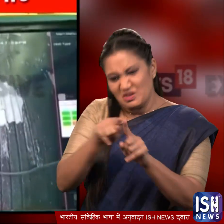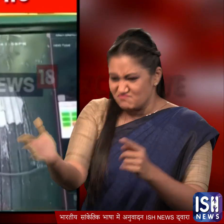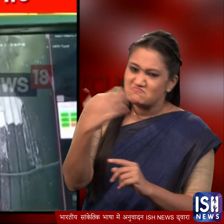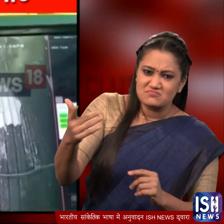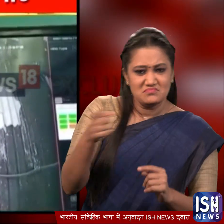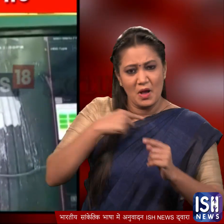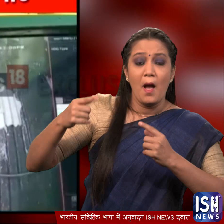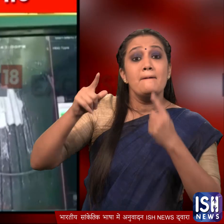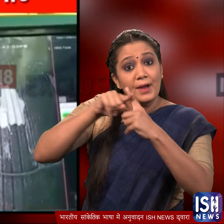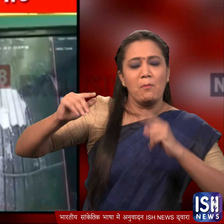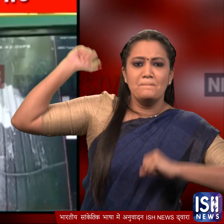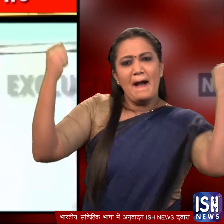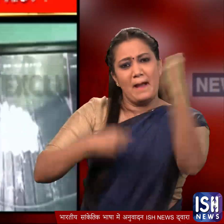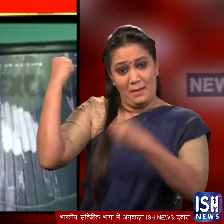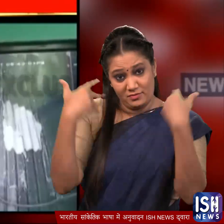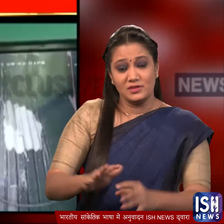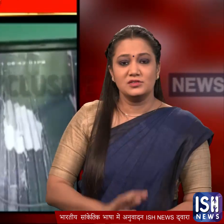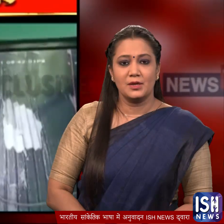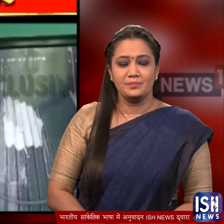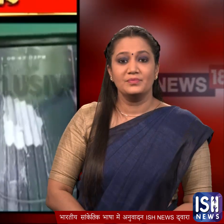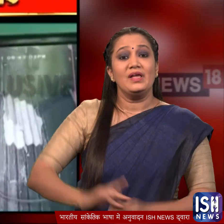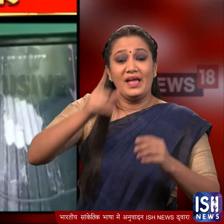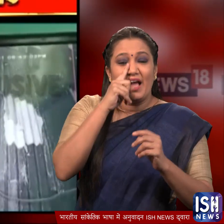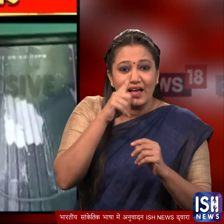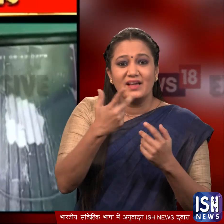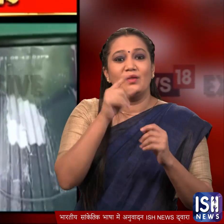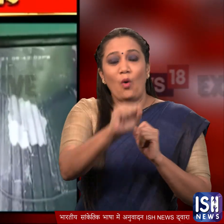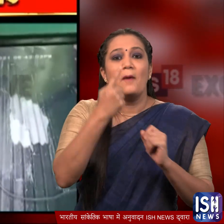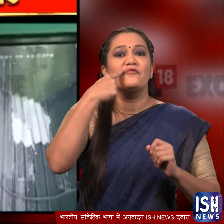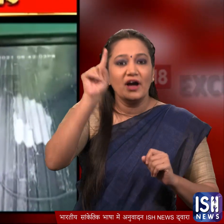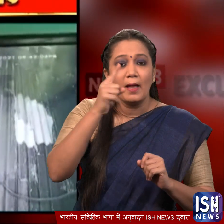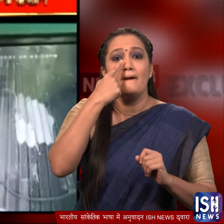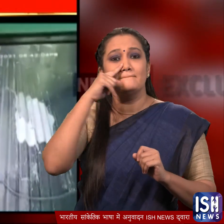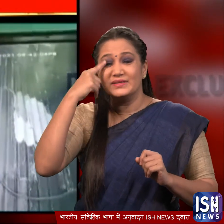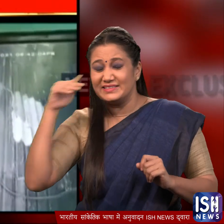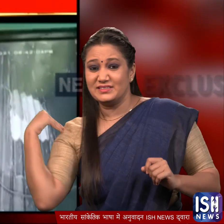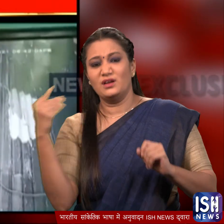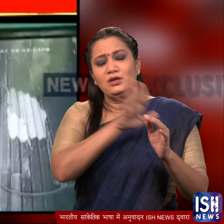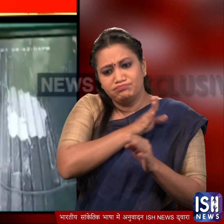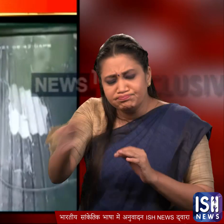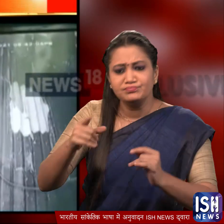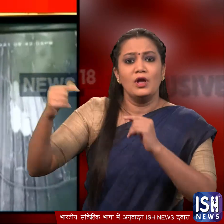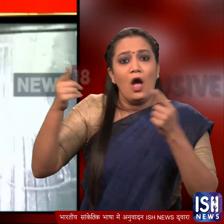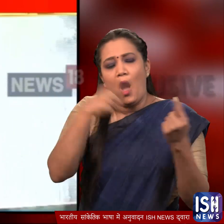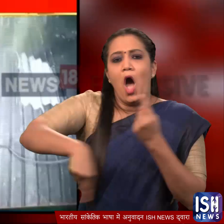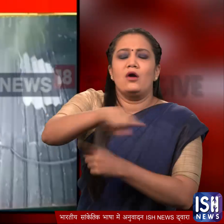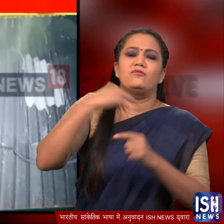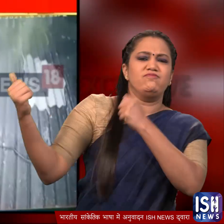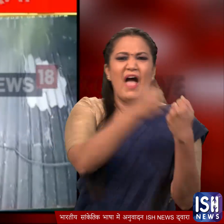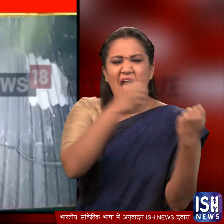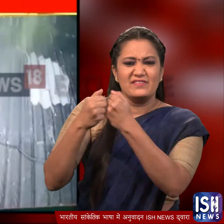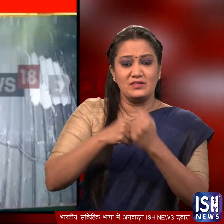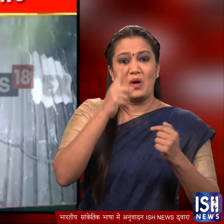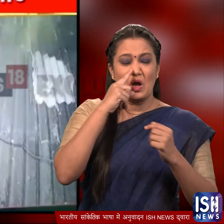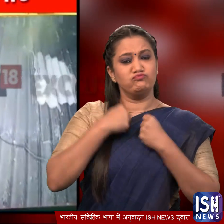उन आरोपियों को ललकारा बल्कि उनकी पिटाई भी की। हंगामा बढ़ता देख लड़की के पिता और बहन उसकी मदद के लिए वहां पहुंचे, लेकिन आरोपियों ने उनके साथ मारपीट